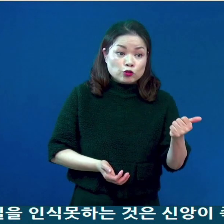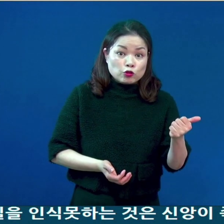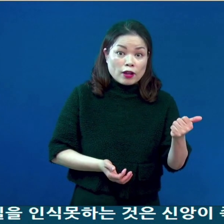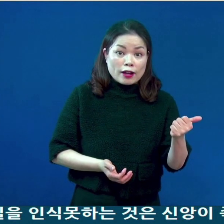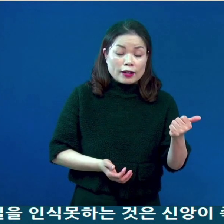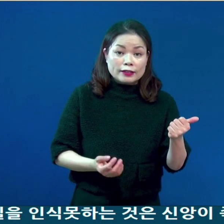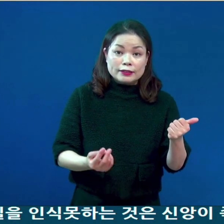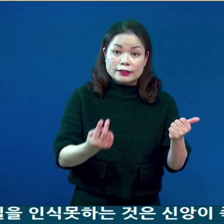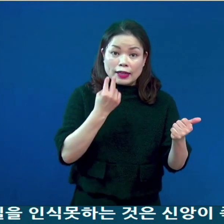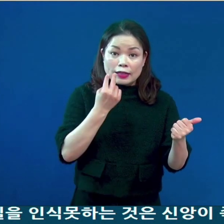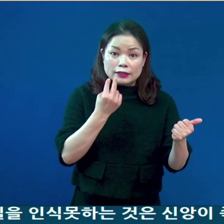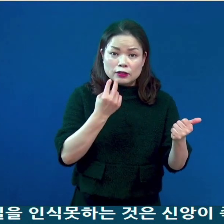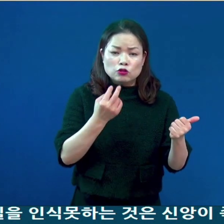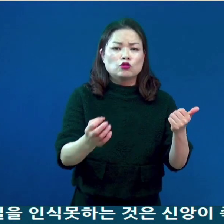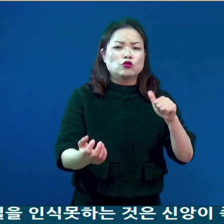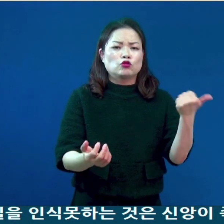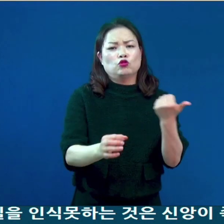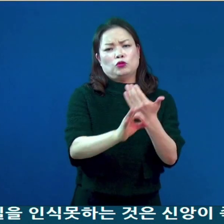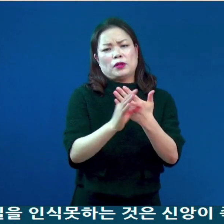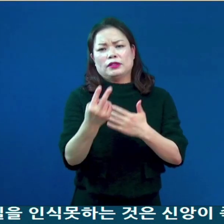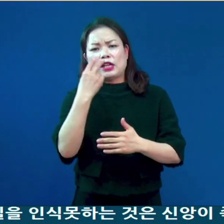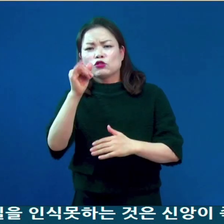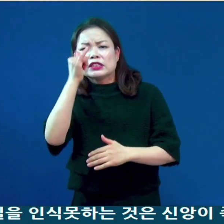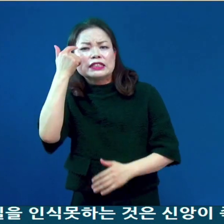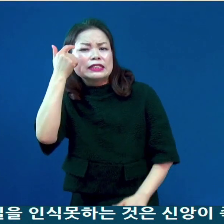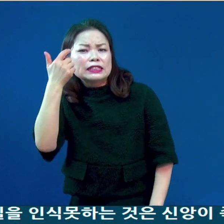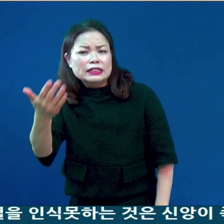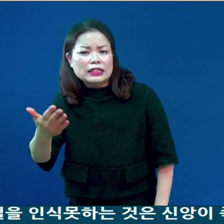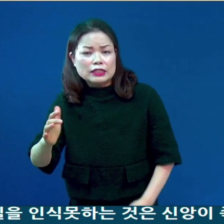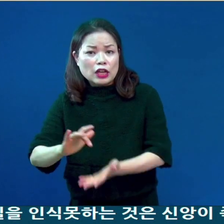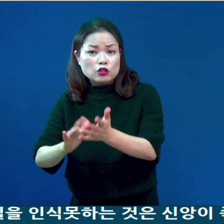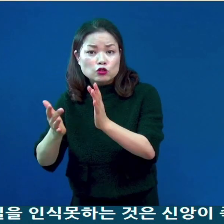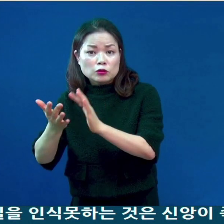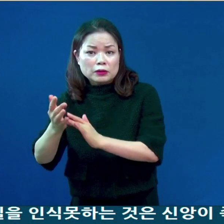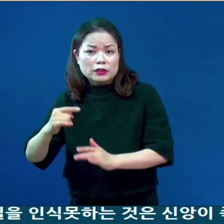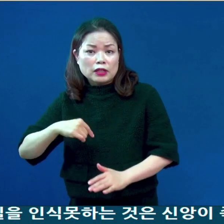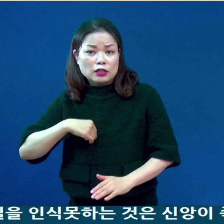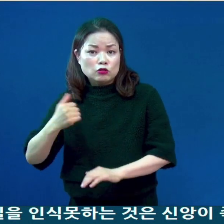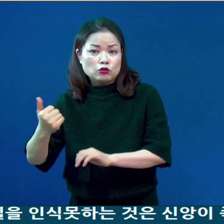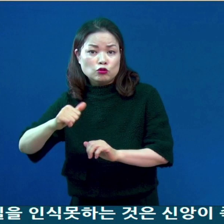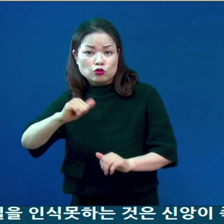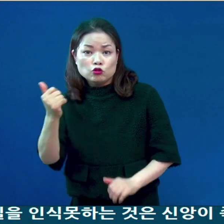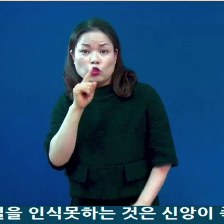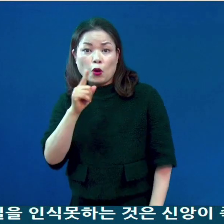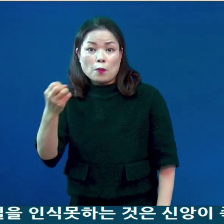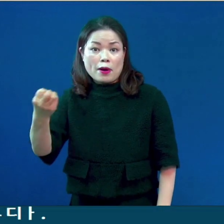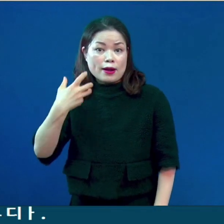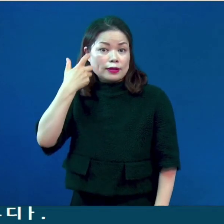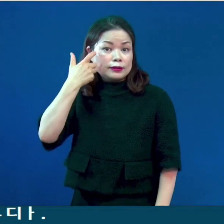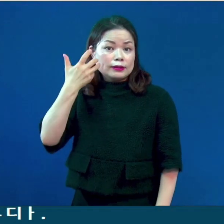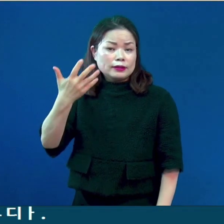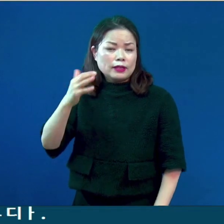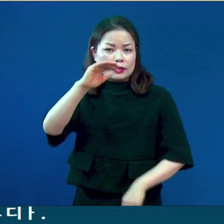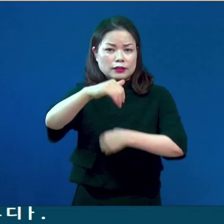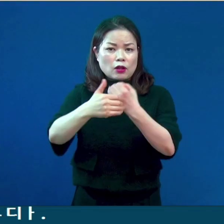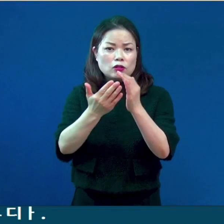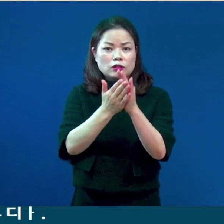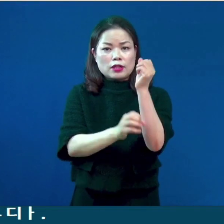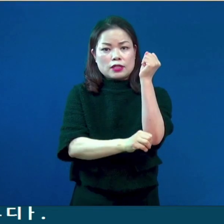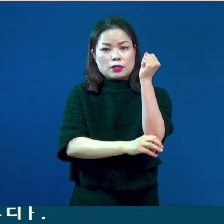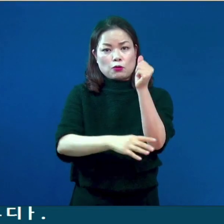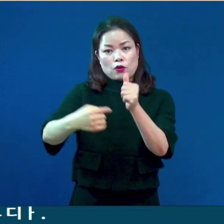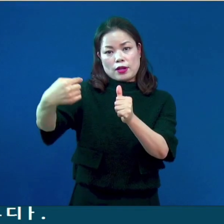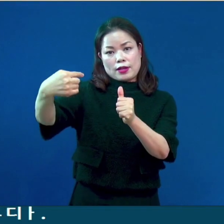산다. 어떻게 예수님은 자기를 죽일 수 있다고 말씀하실까요? 성경이 가르쳐주는 가장 기본적인